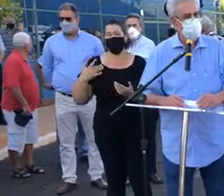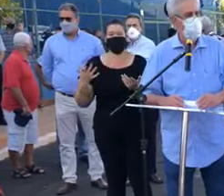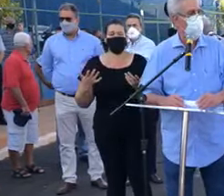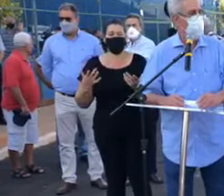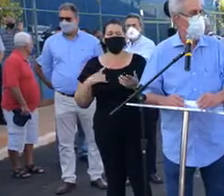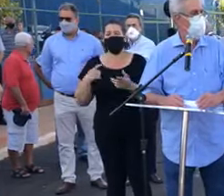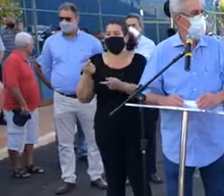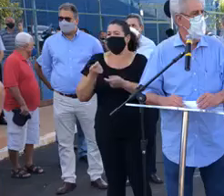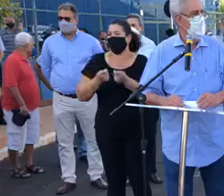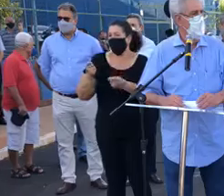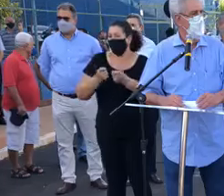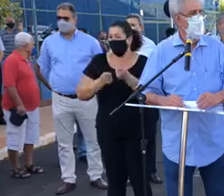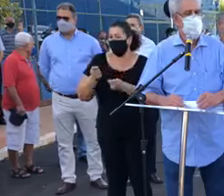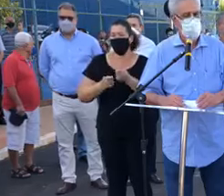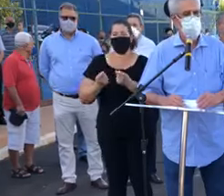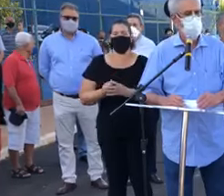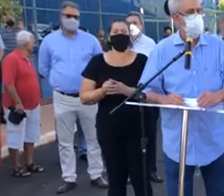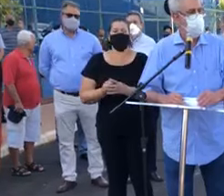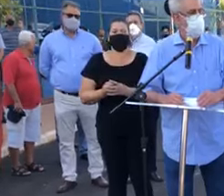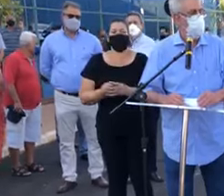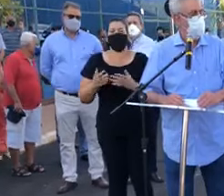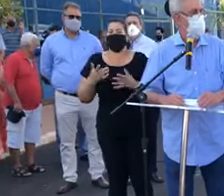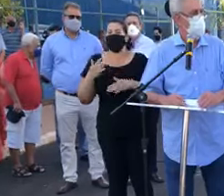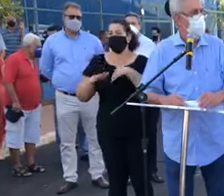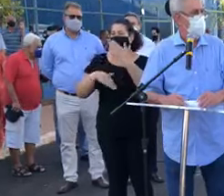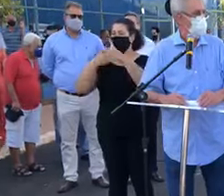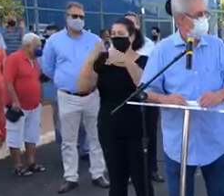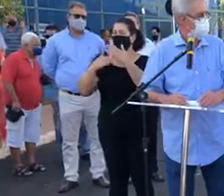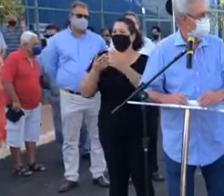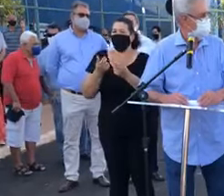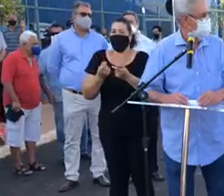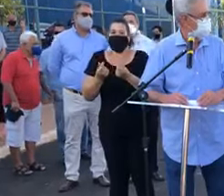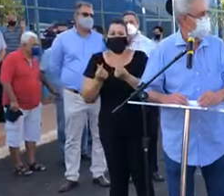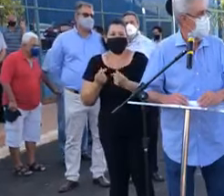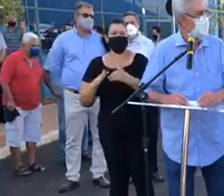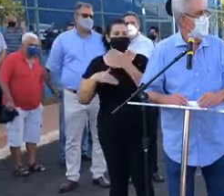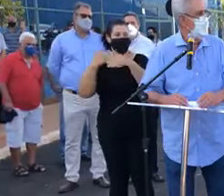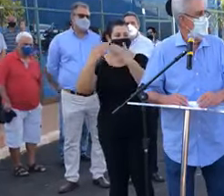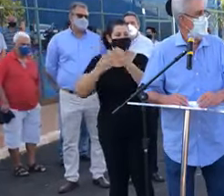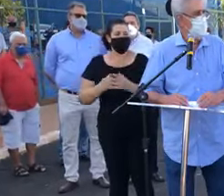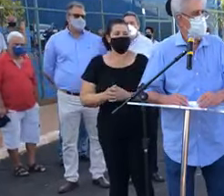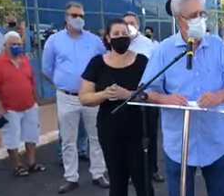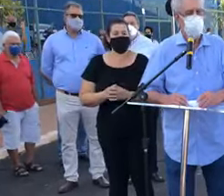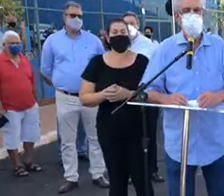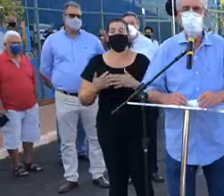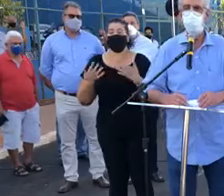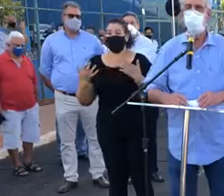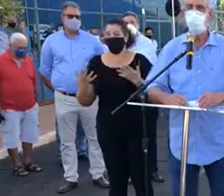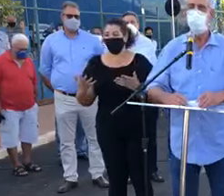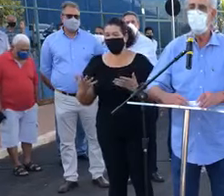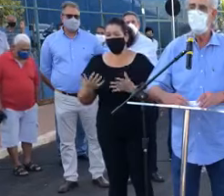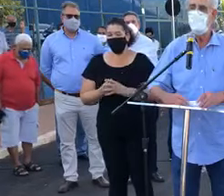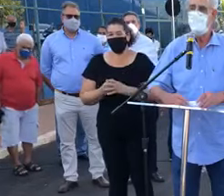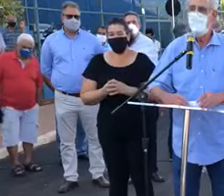seja da economia, ou seja aí do desenvolvimento econômico da nossa cidade. Portanto,